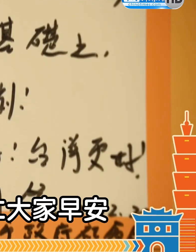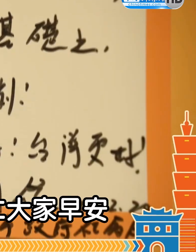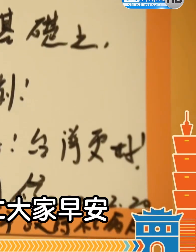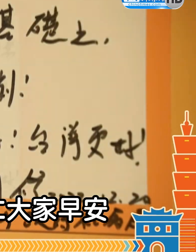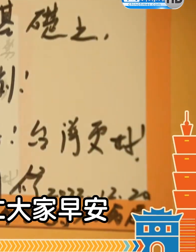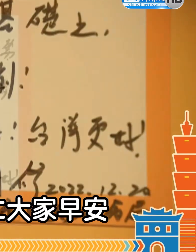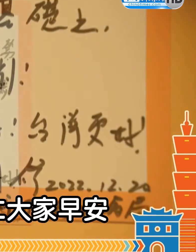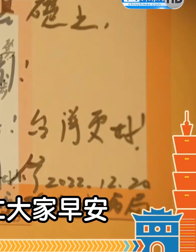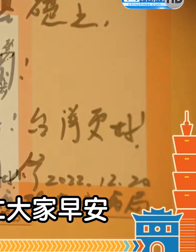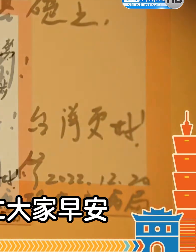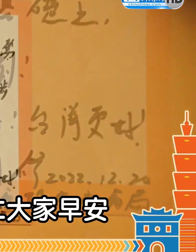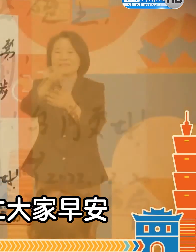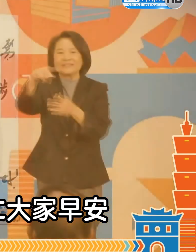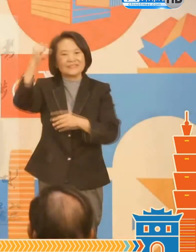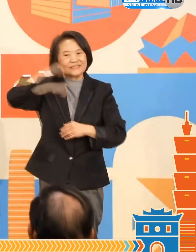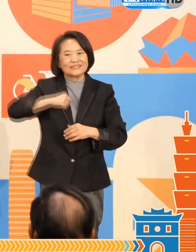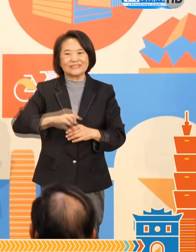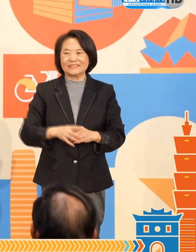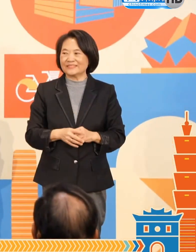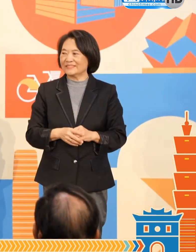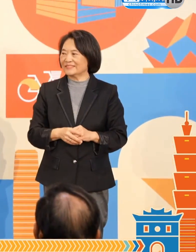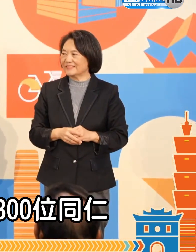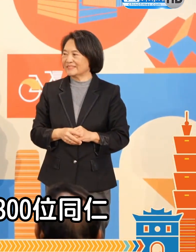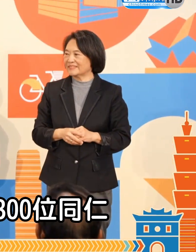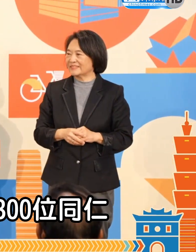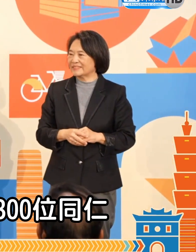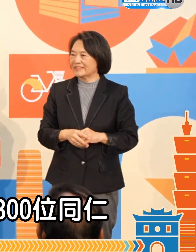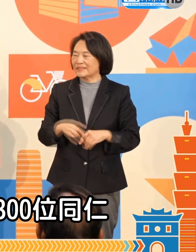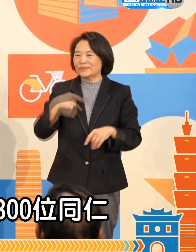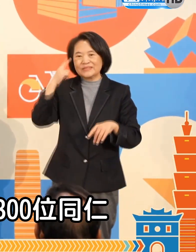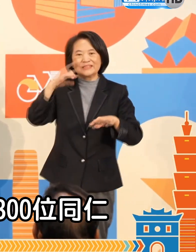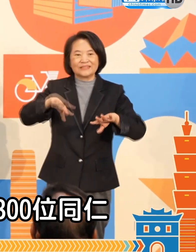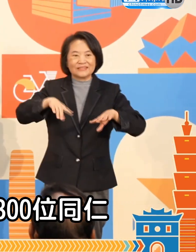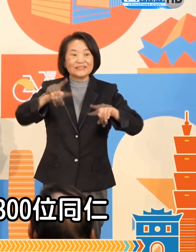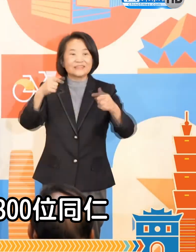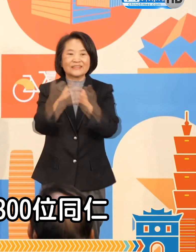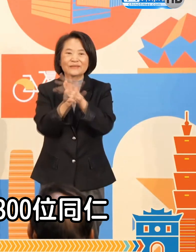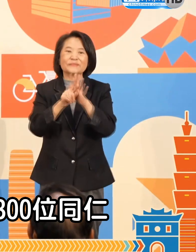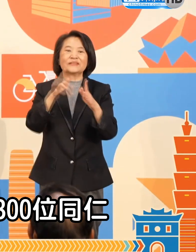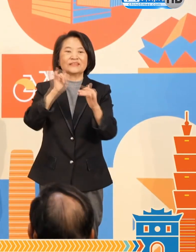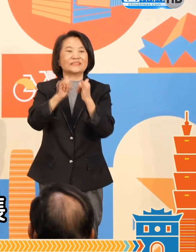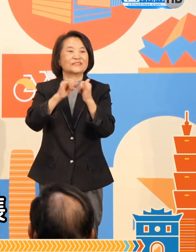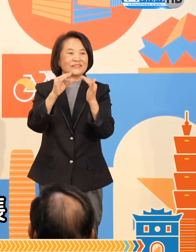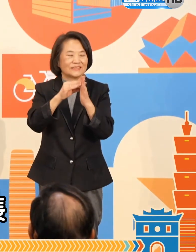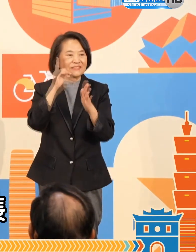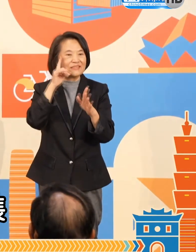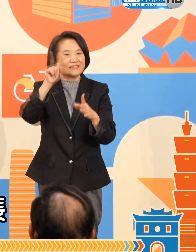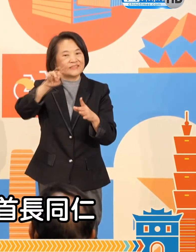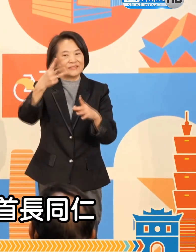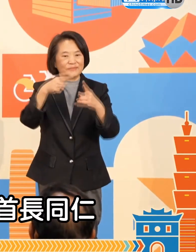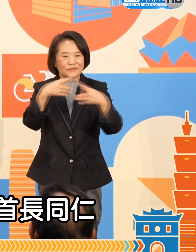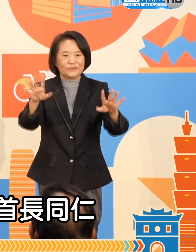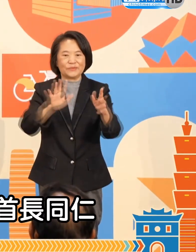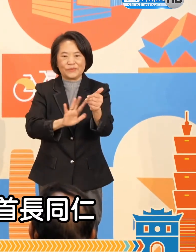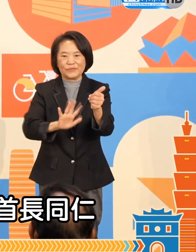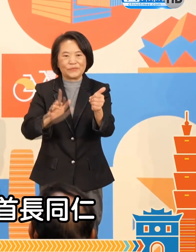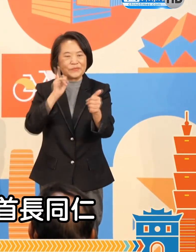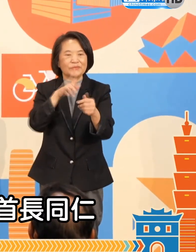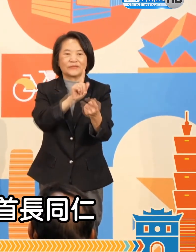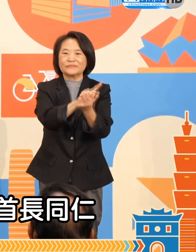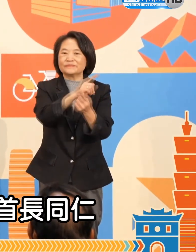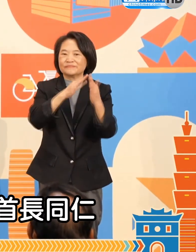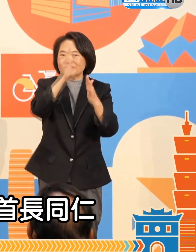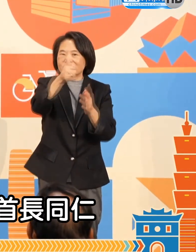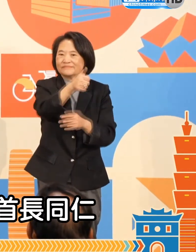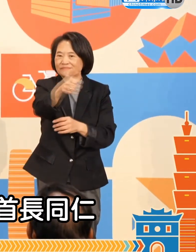市长、各位首长同仁，大家早安。首先代表社会局1300位同仁，谢谢市长，谢谢所有